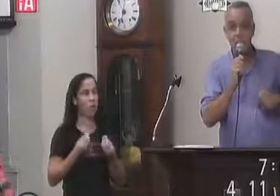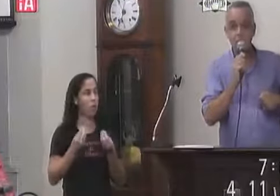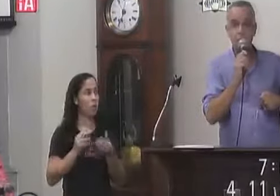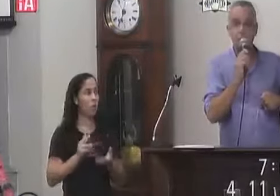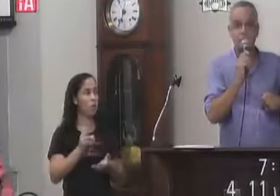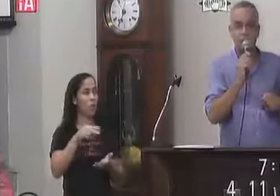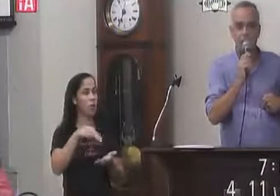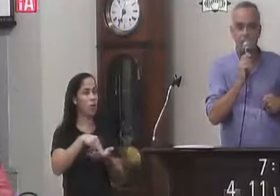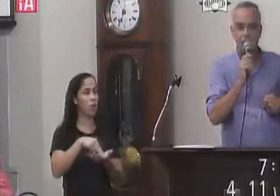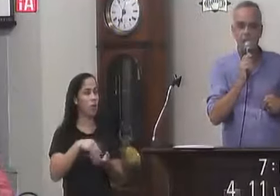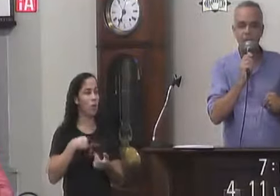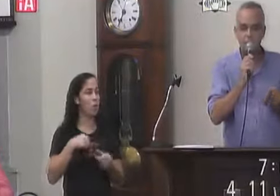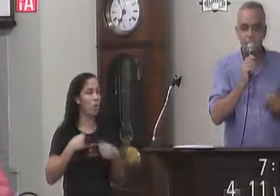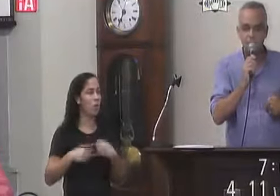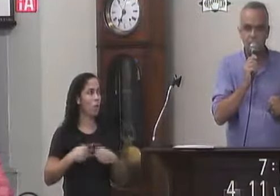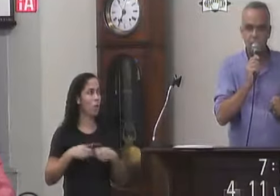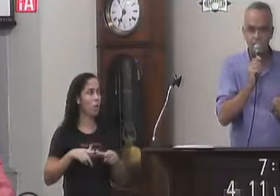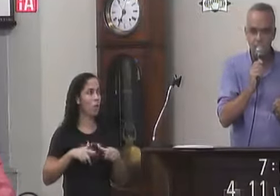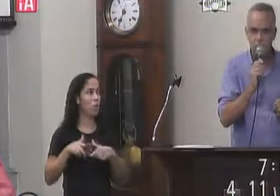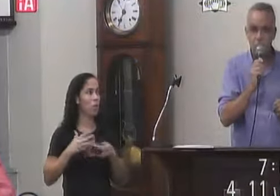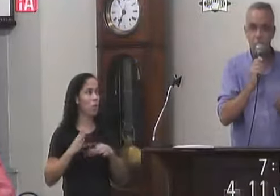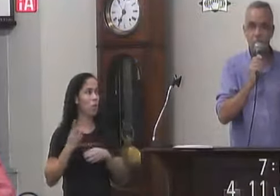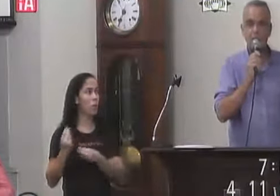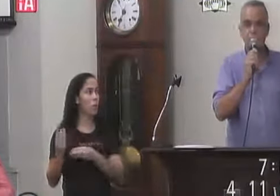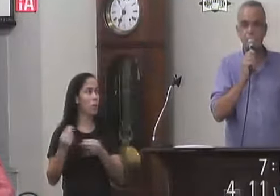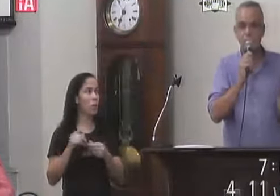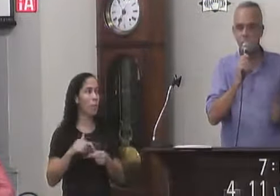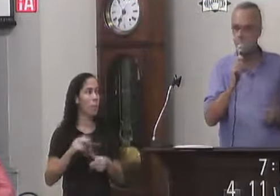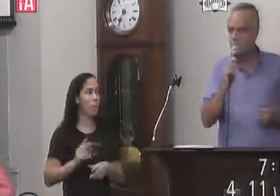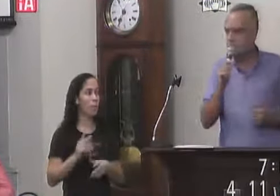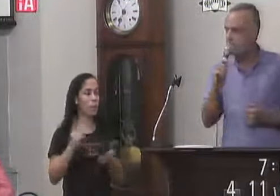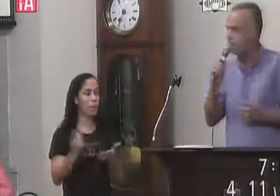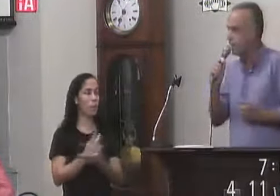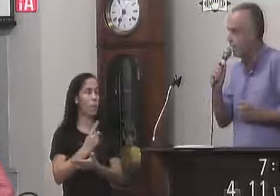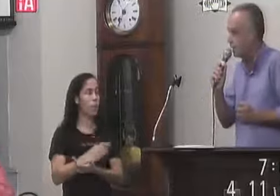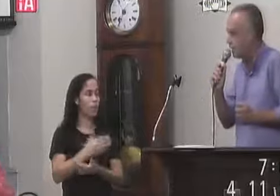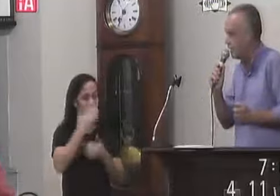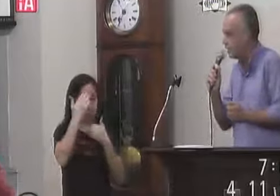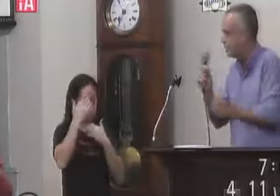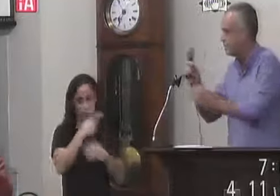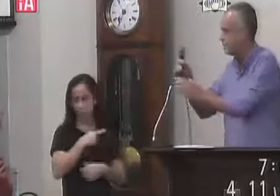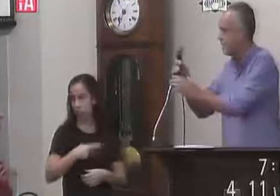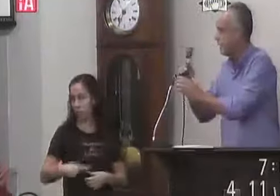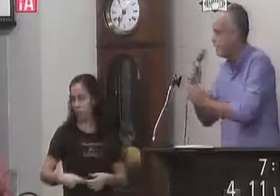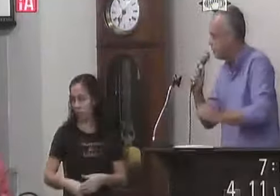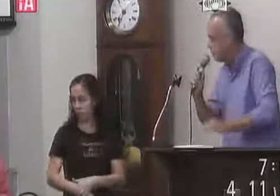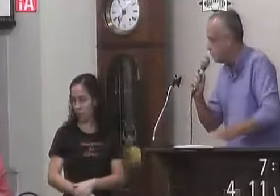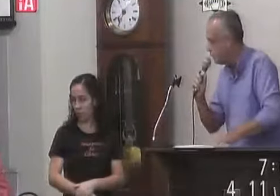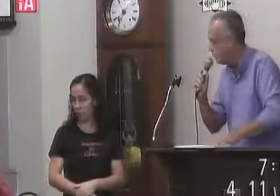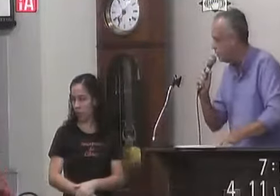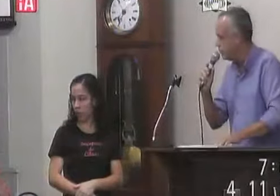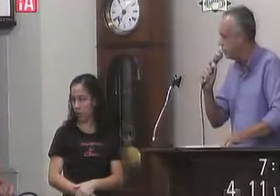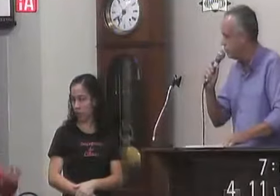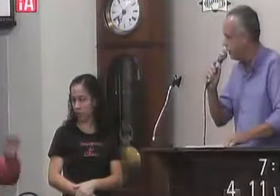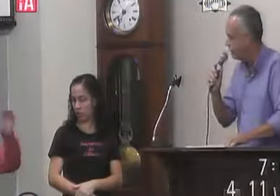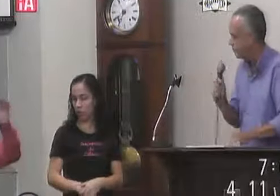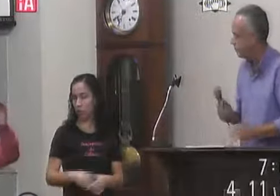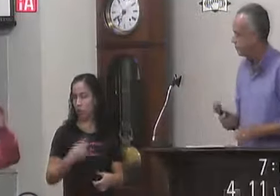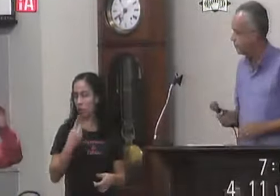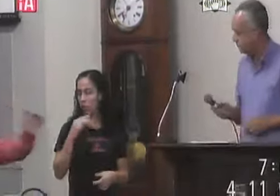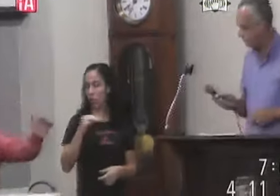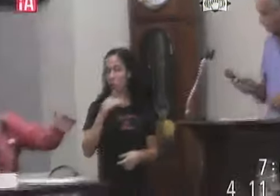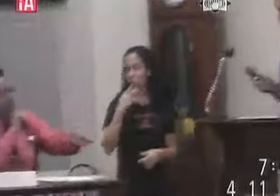Eu preciso trabalhar E vou trabalhar muito Para que as coisas aconteçam Obrigado presidente Concede uma parte Você ainda tem um minuto Vereador